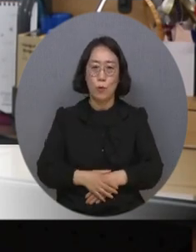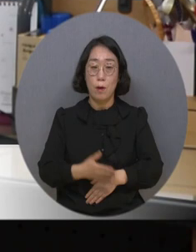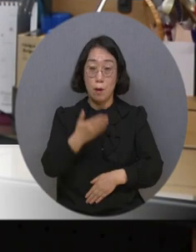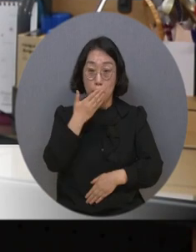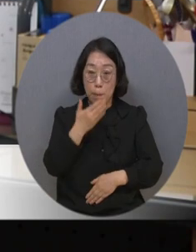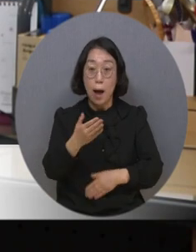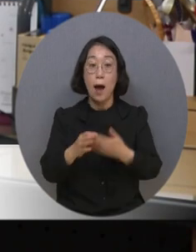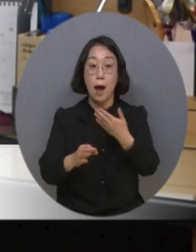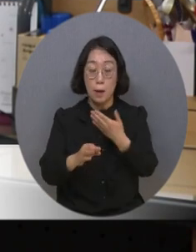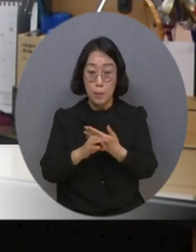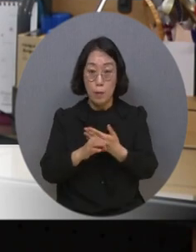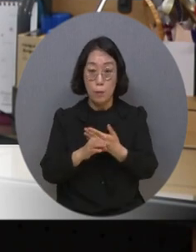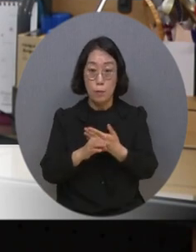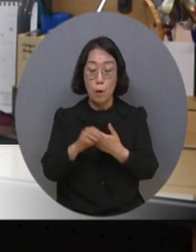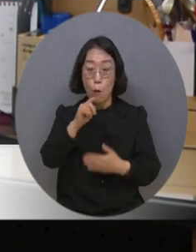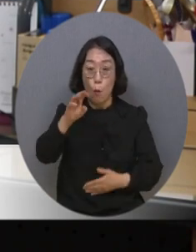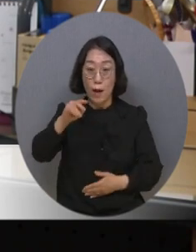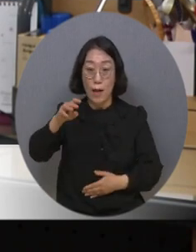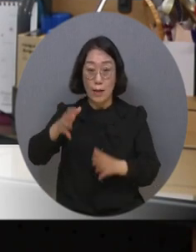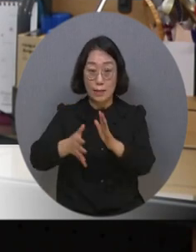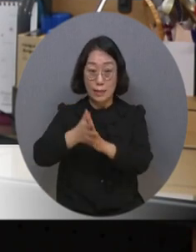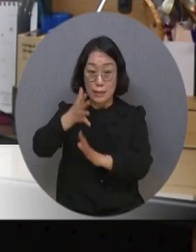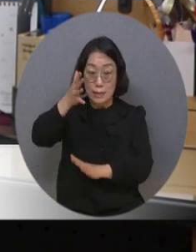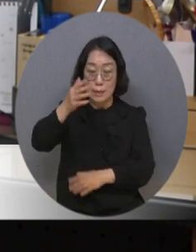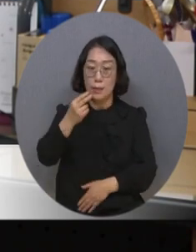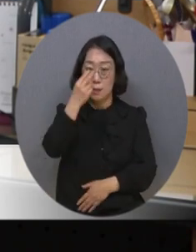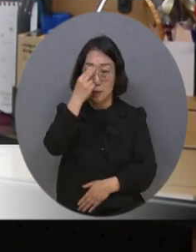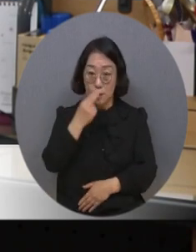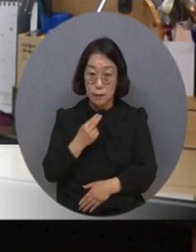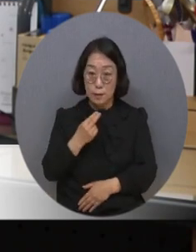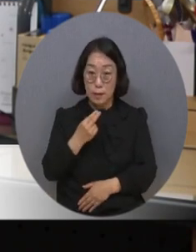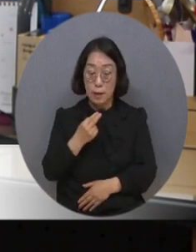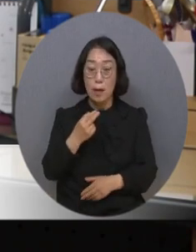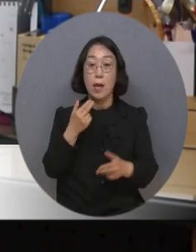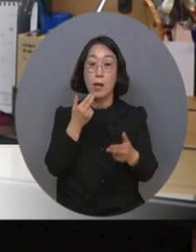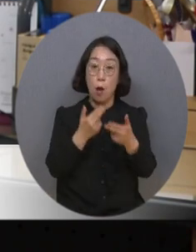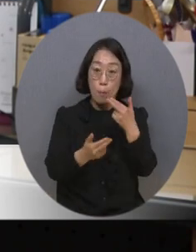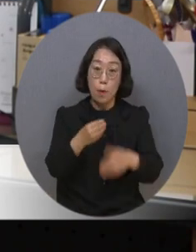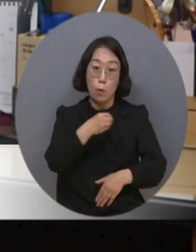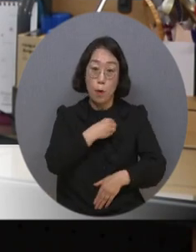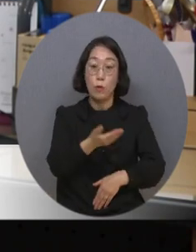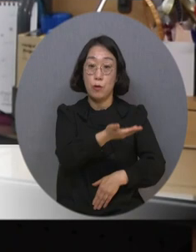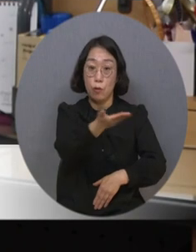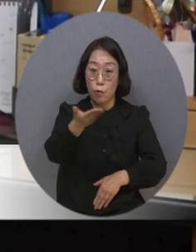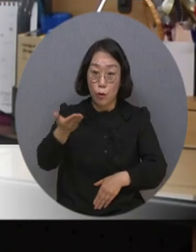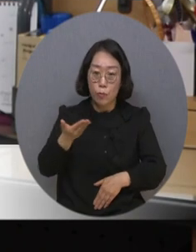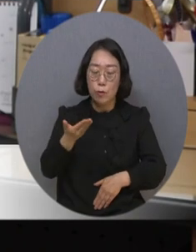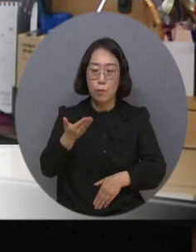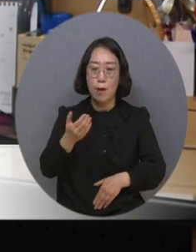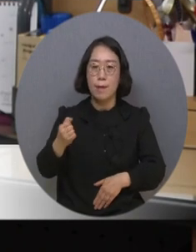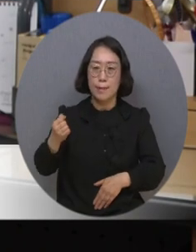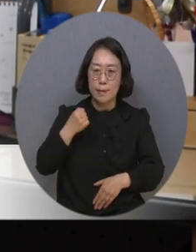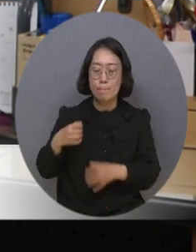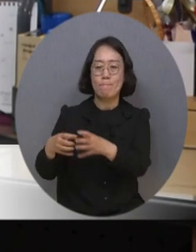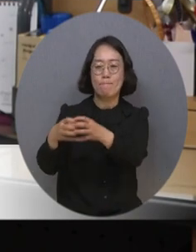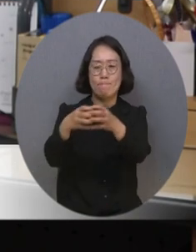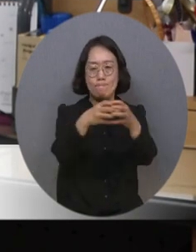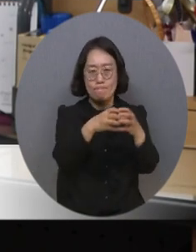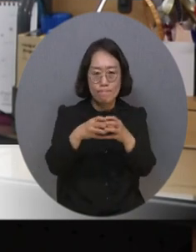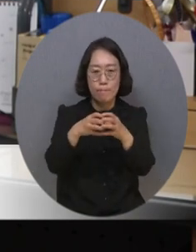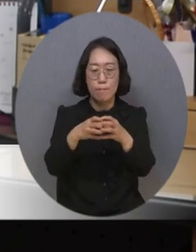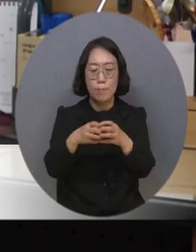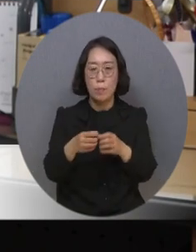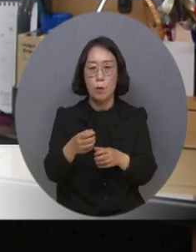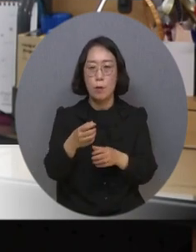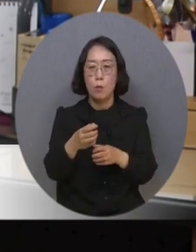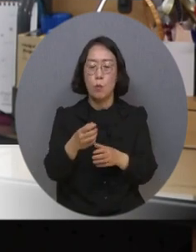기회가 된다면 광양시 시각장애인협회에 우리 회원님들과 또 같이 힘을 보태서